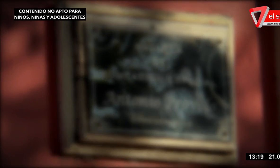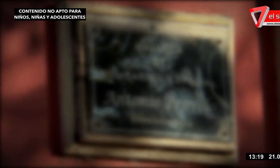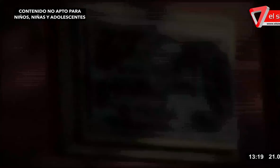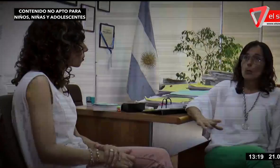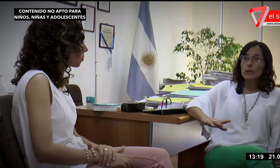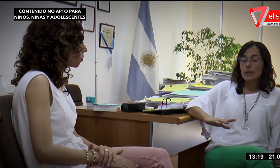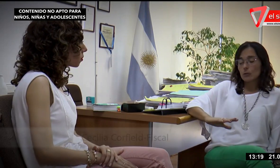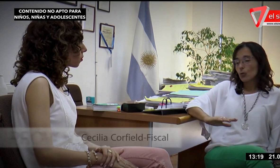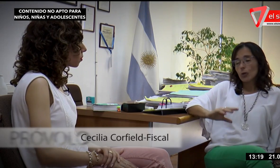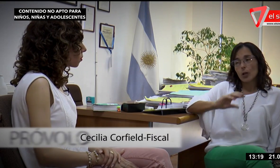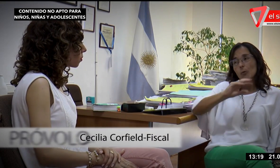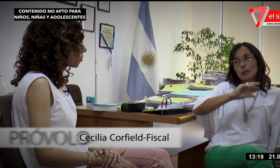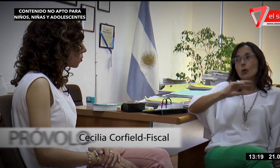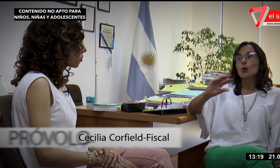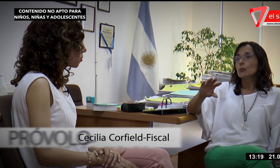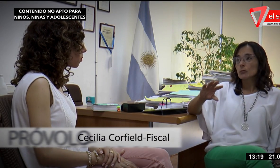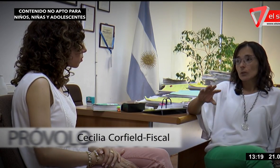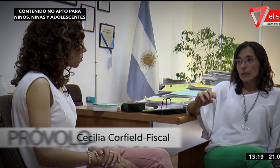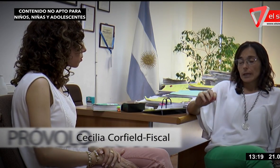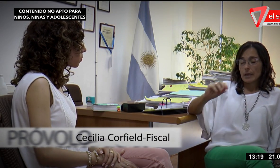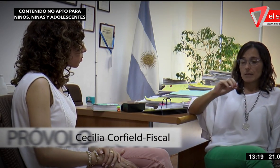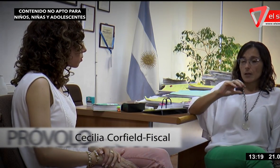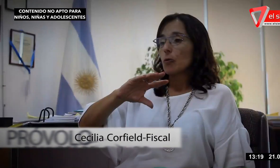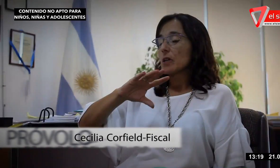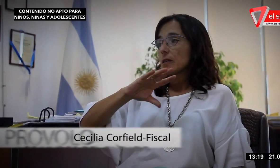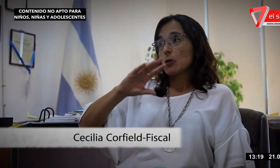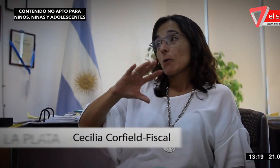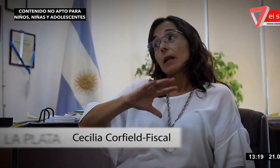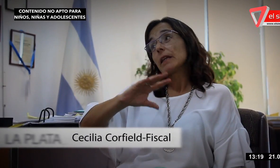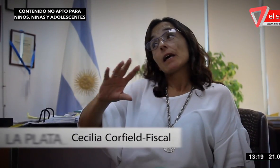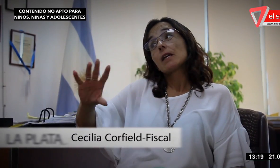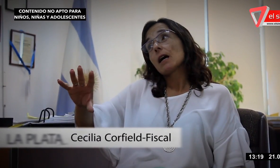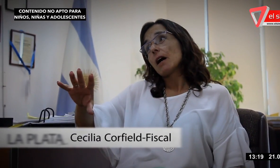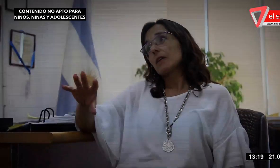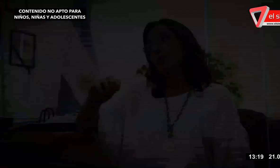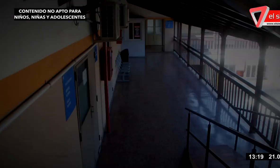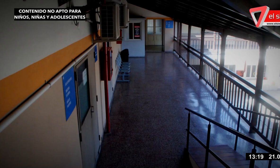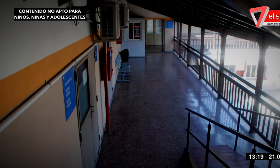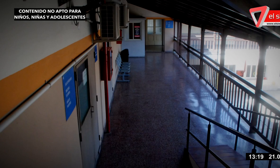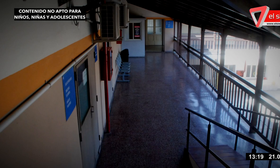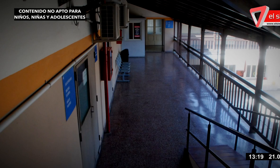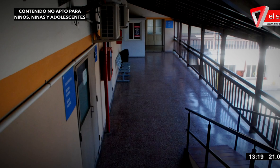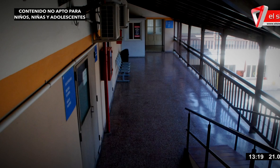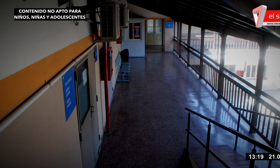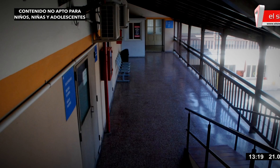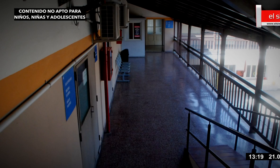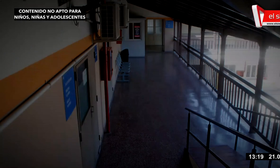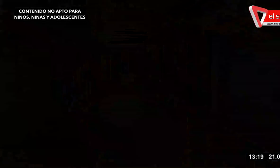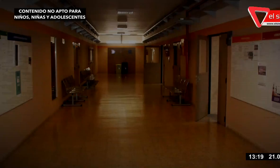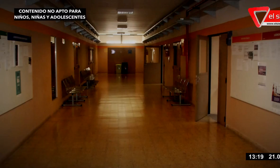Lo que cuentan todos, que es como un patrón común, es cómo se desarrollaba el día a día adentro del internado. Ellos estaban entre